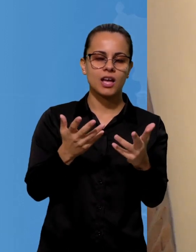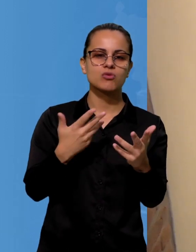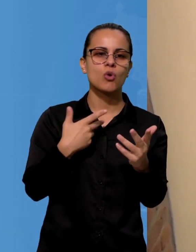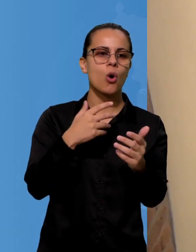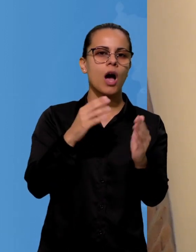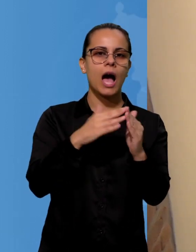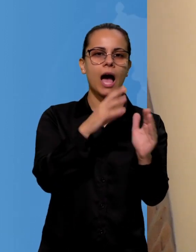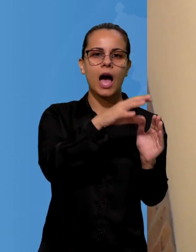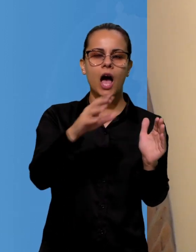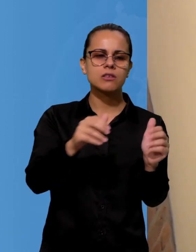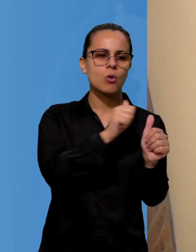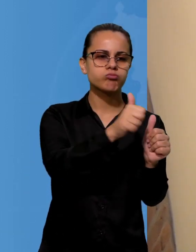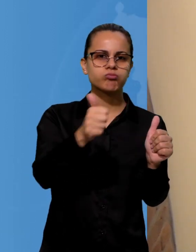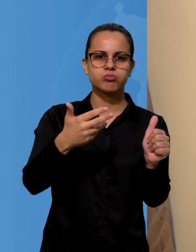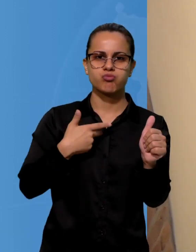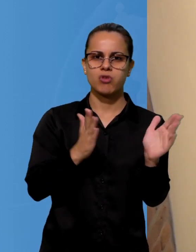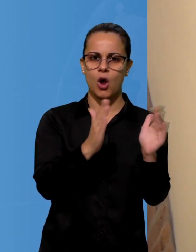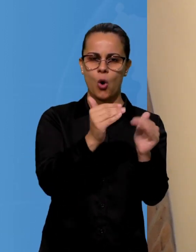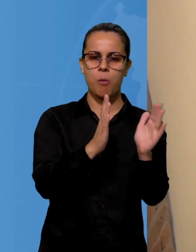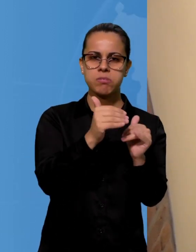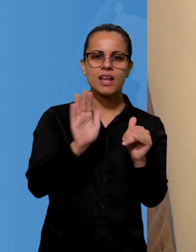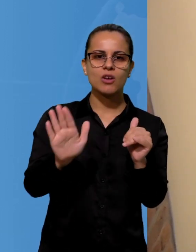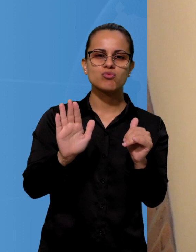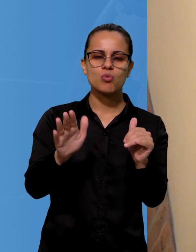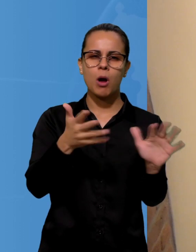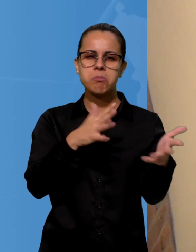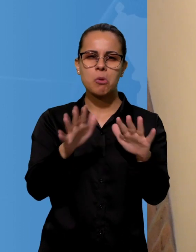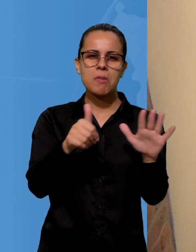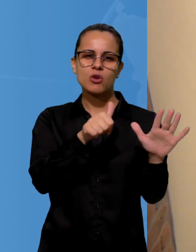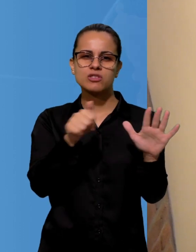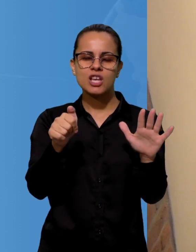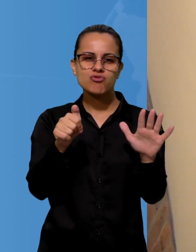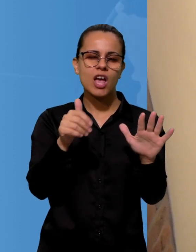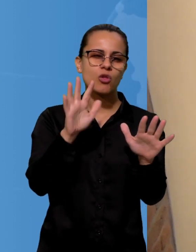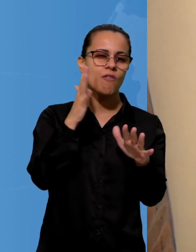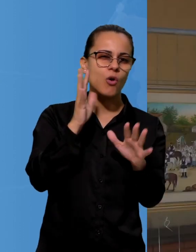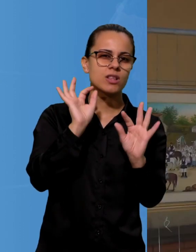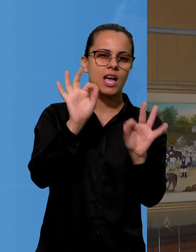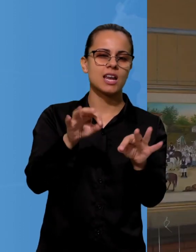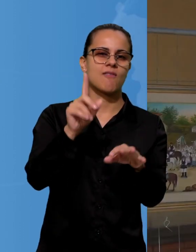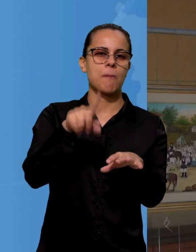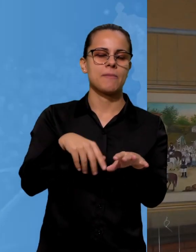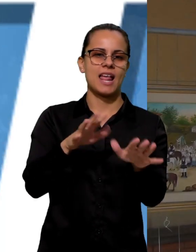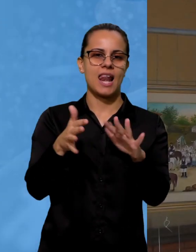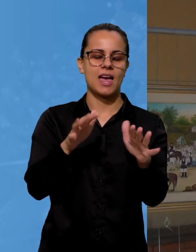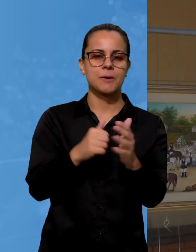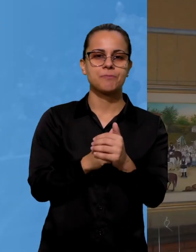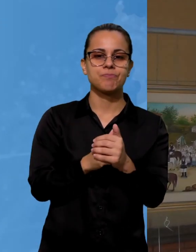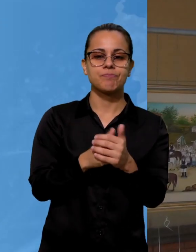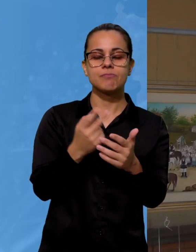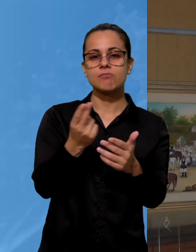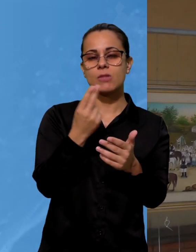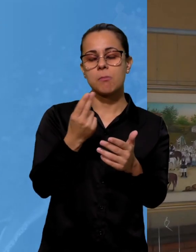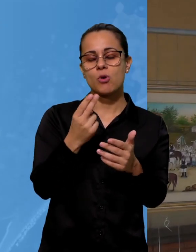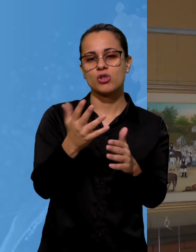esici c almeno un'opera di zia Veronica. Ne abbiamo contato più di 600 e forse adesso stiamo arrivando intorno ai 1000. Scomparsa cinque anni